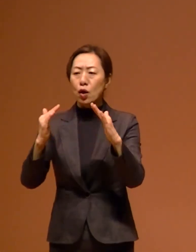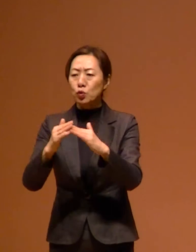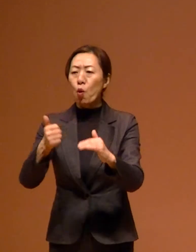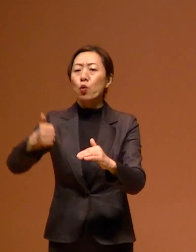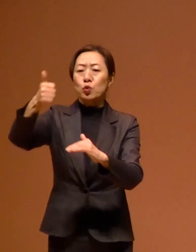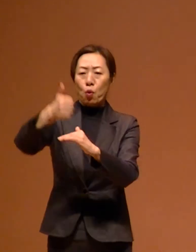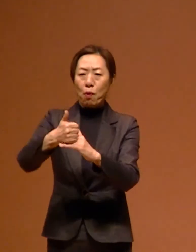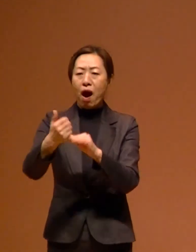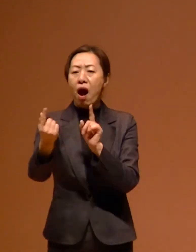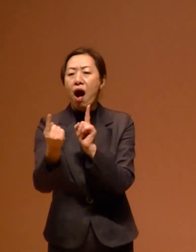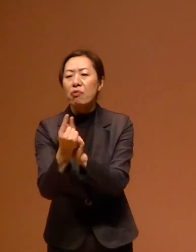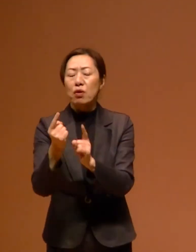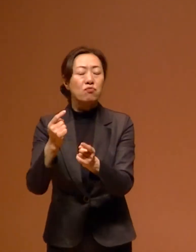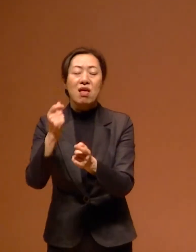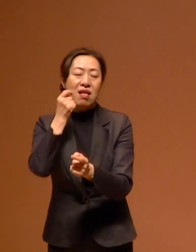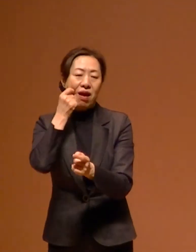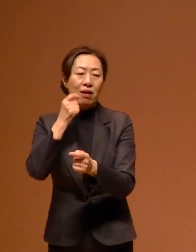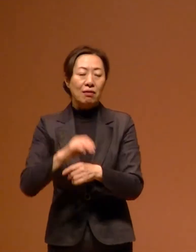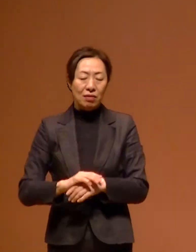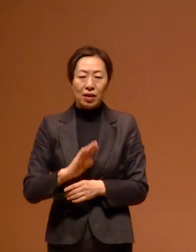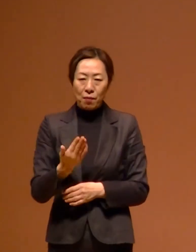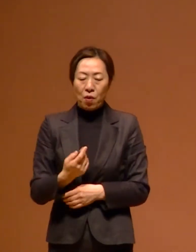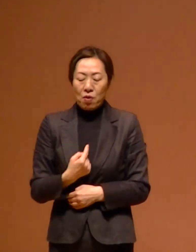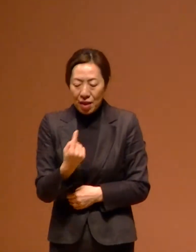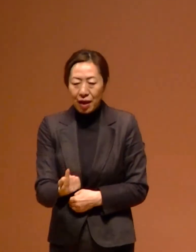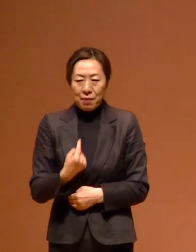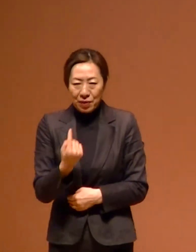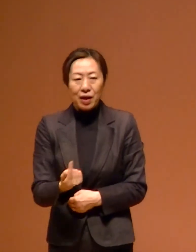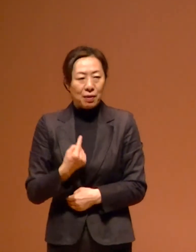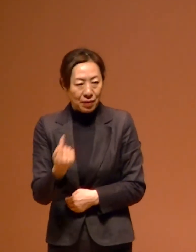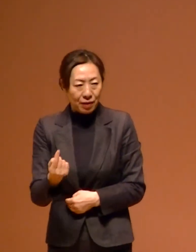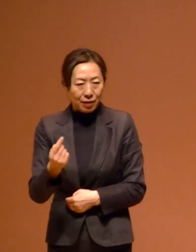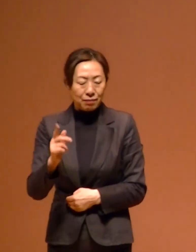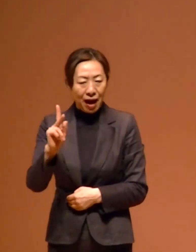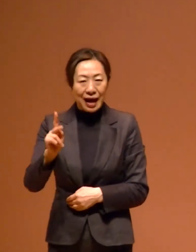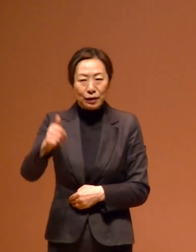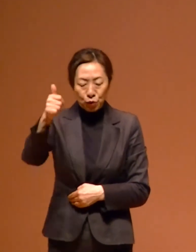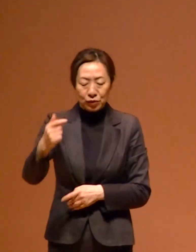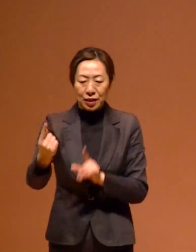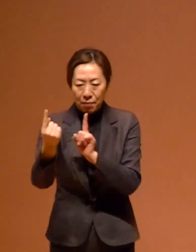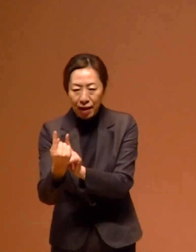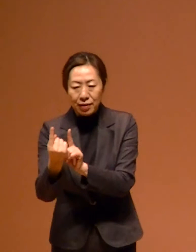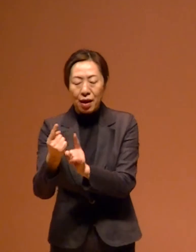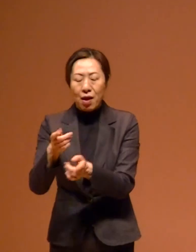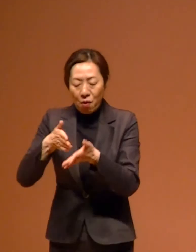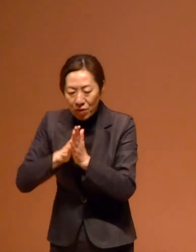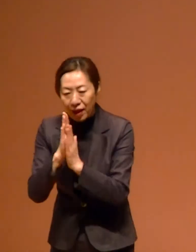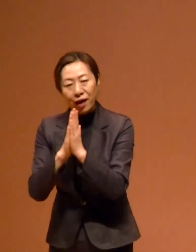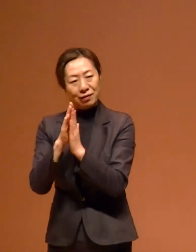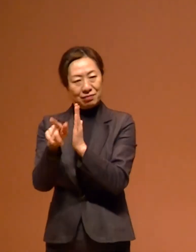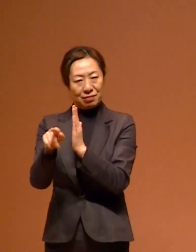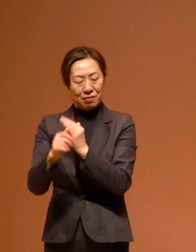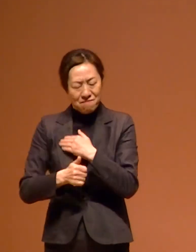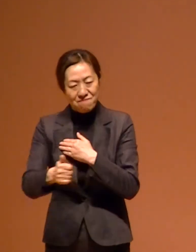れませんでした。でも何回も足を運んで、課長さんにお願いして、それから、